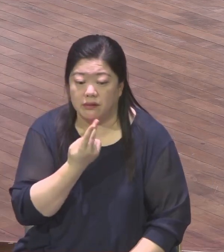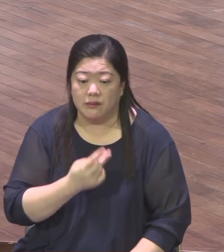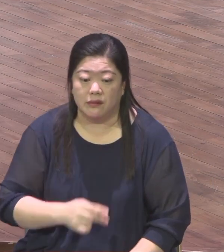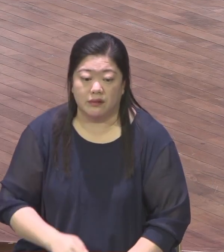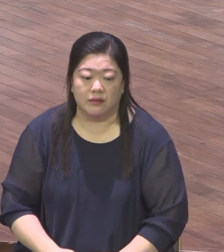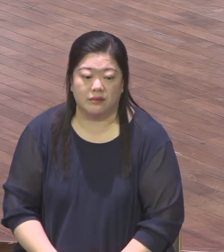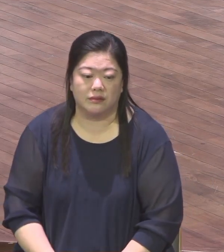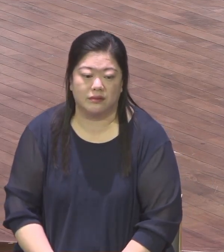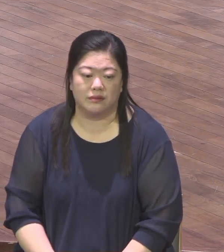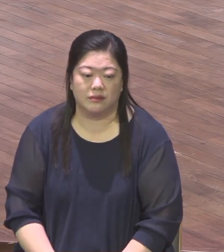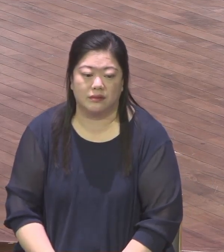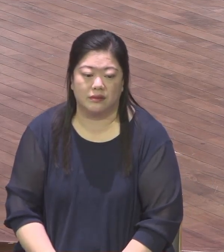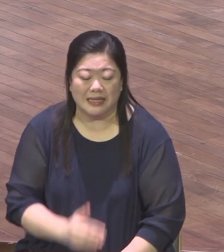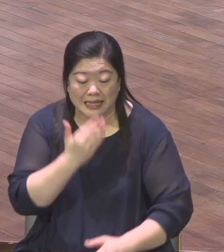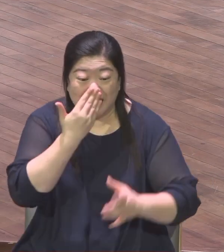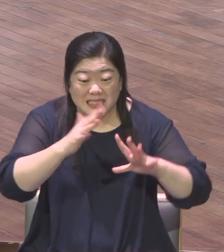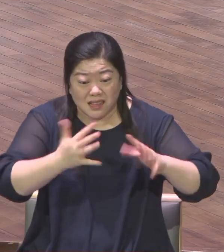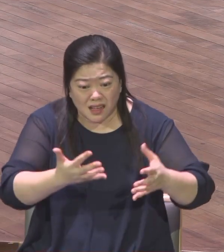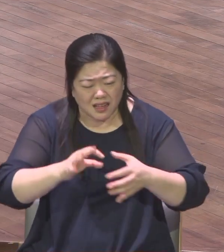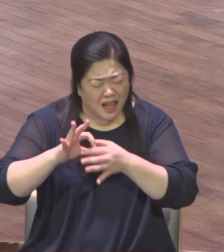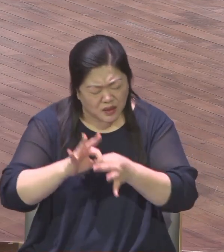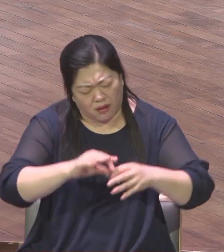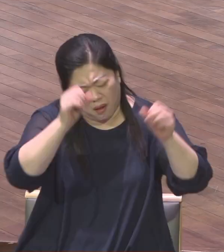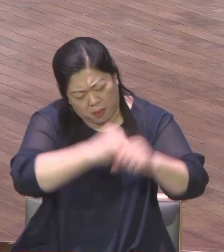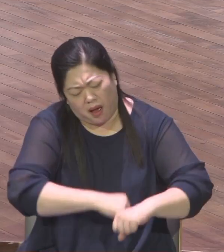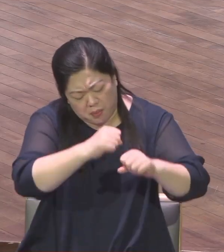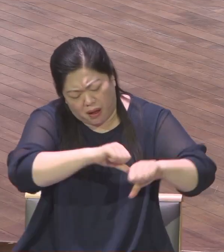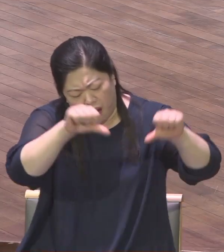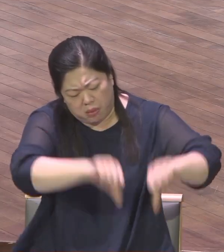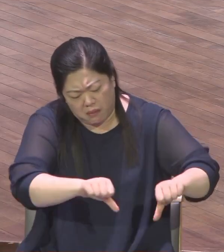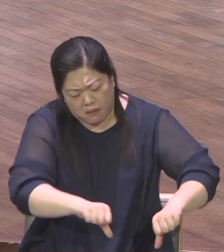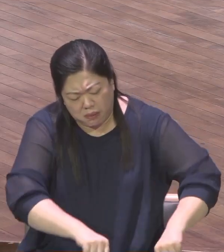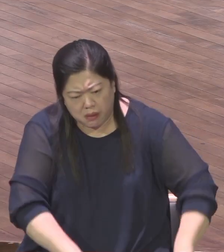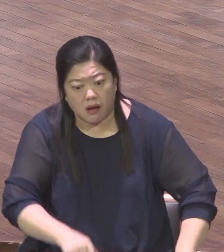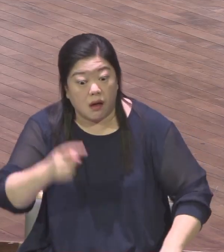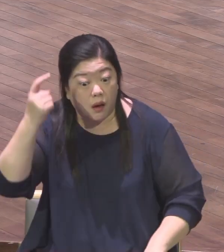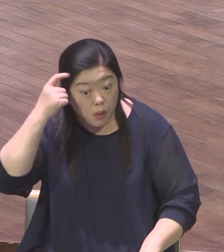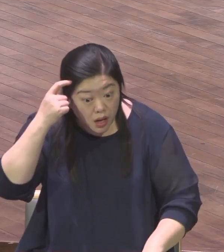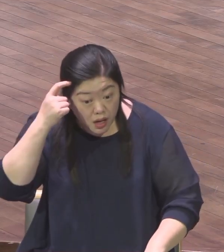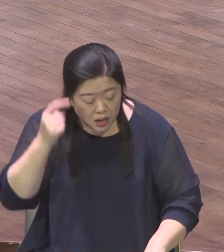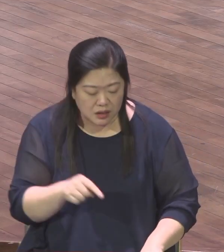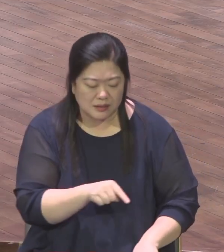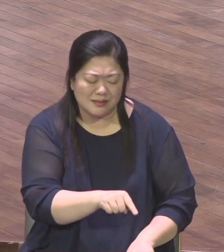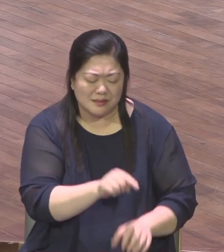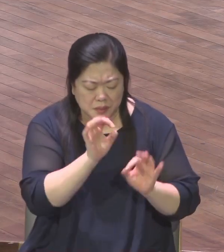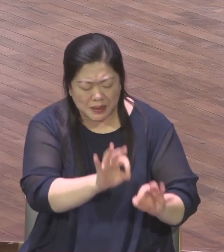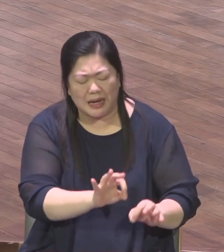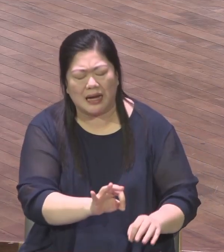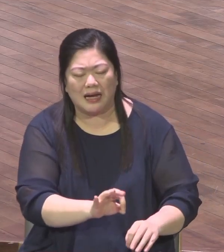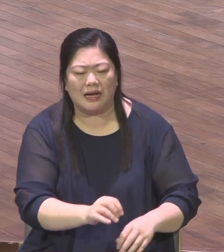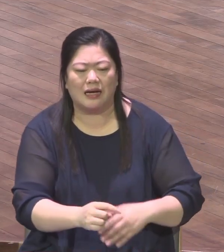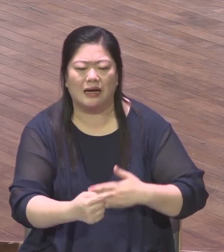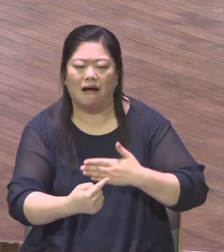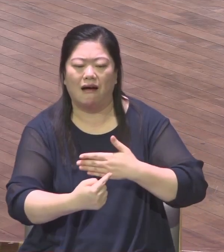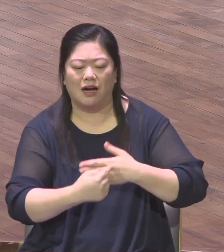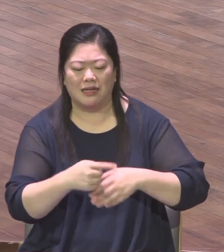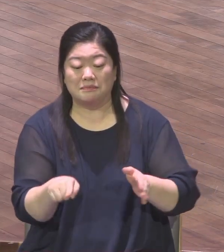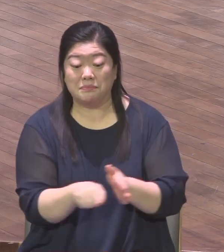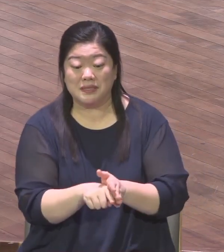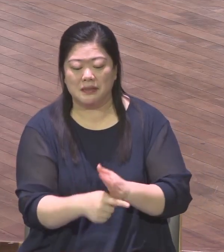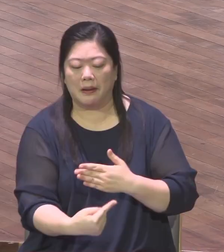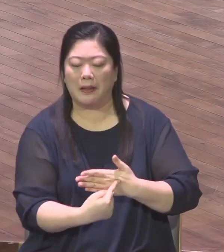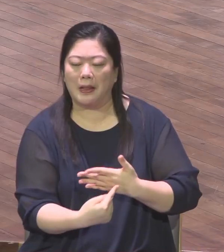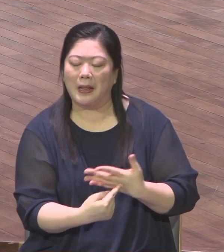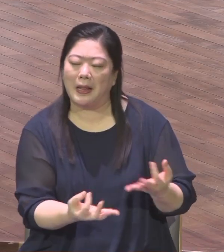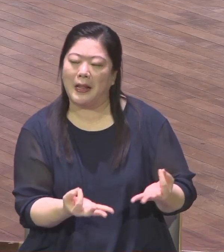하나님의 백성들이 실패하는 가장 큰 이유가 뭡니까? 그것은 본문에서 살펴본 것처럼요, 결정적인